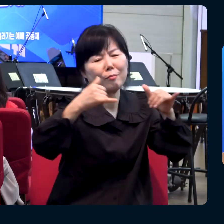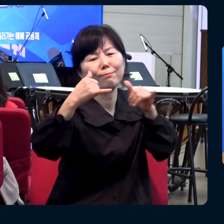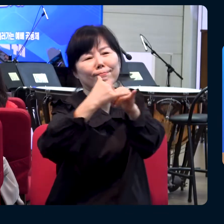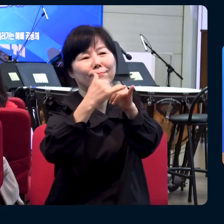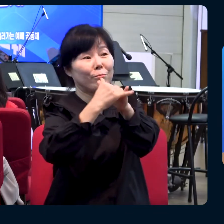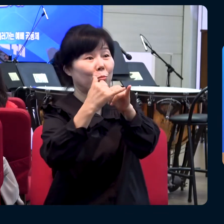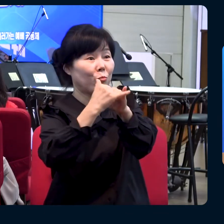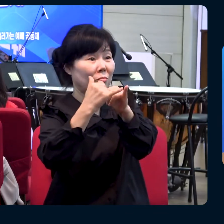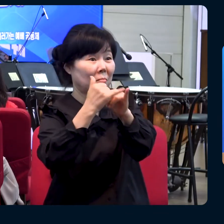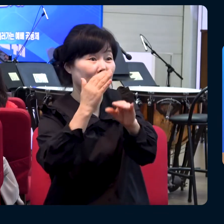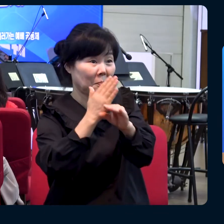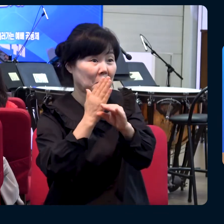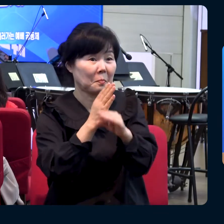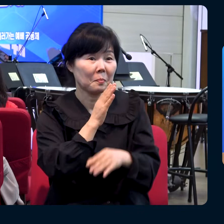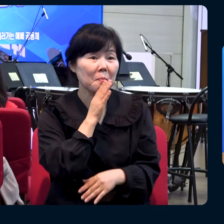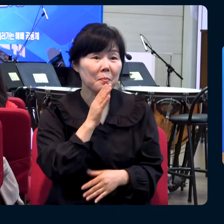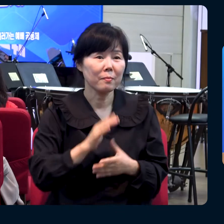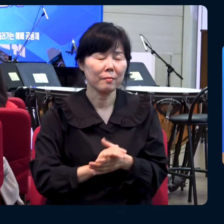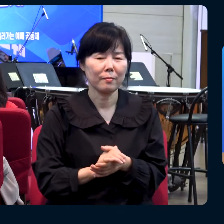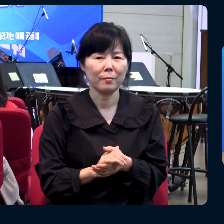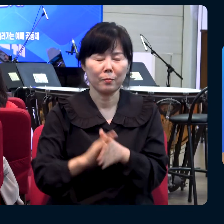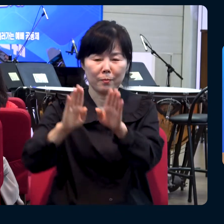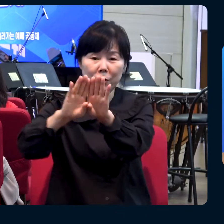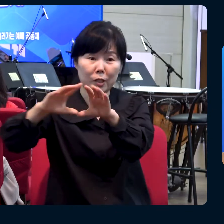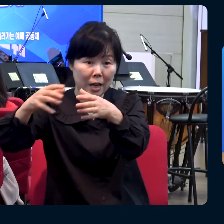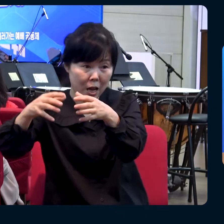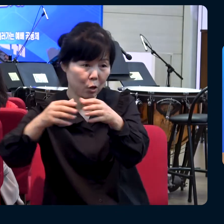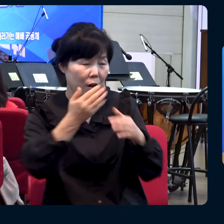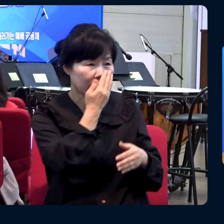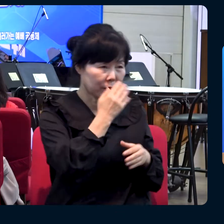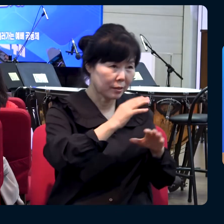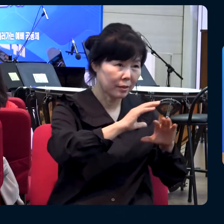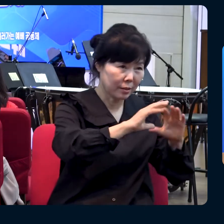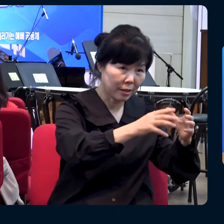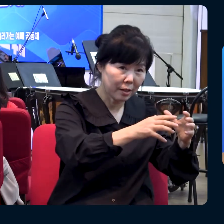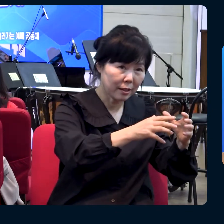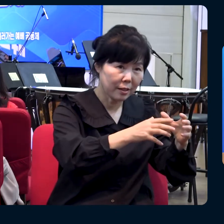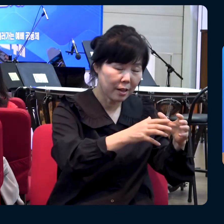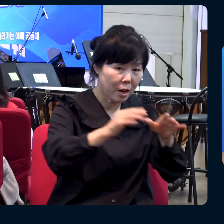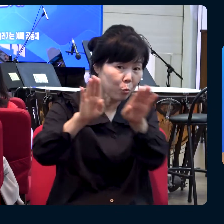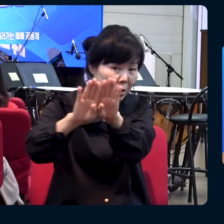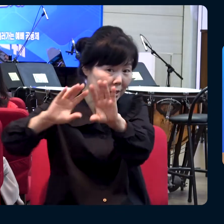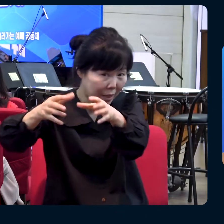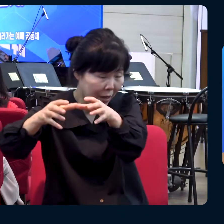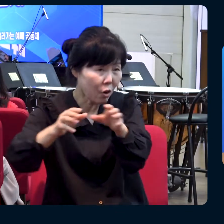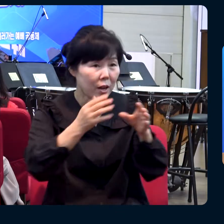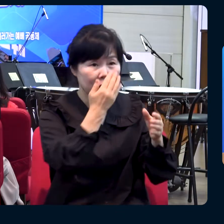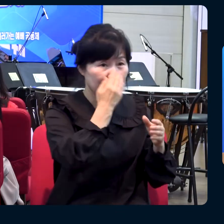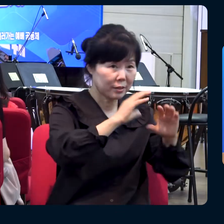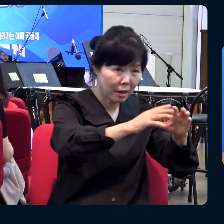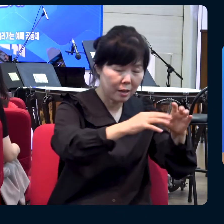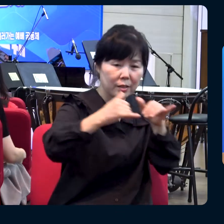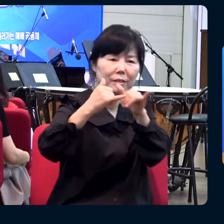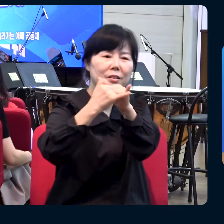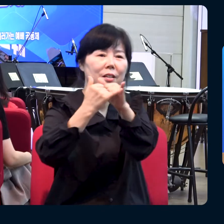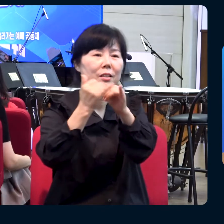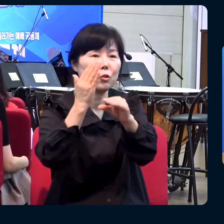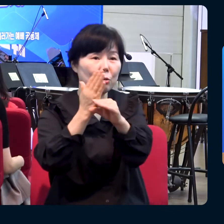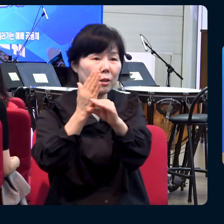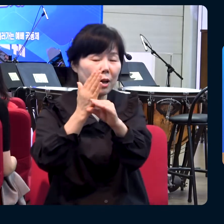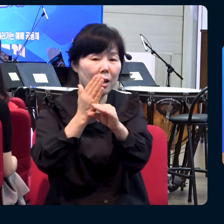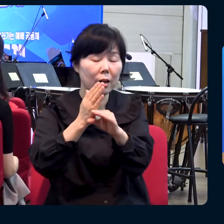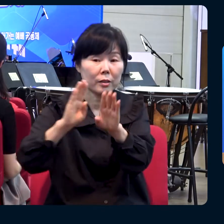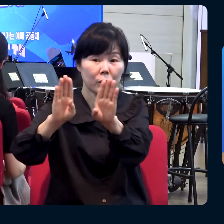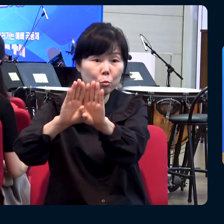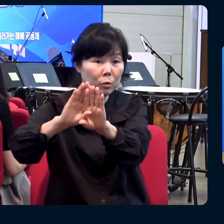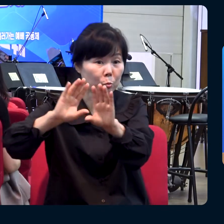살고 있었습니다. 늘 전쟁을 너무 자주 했는데 블레셋에 골리앗이라는 큰 거인이 나타났어요.